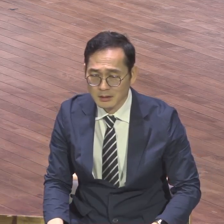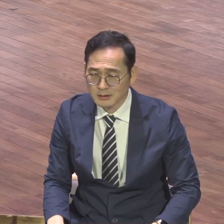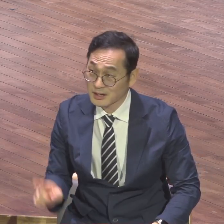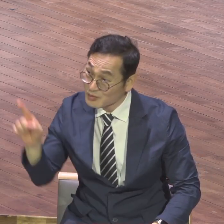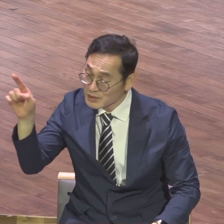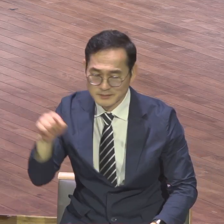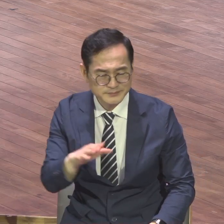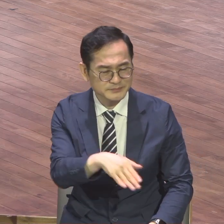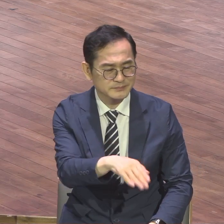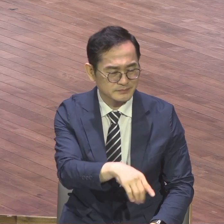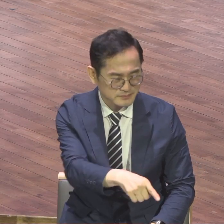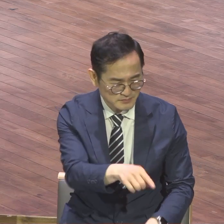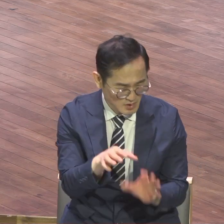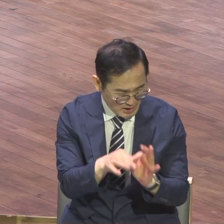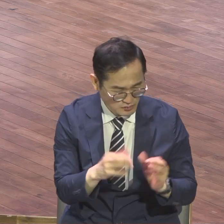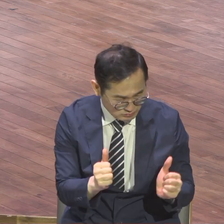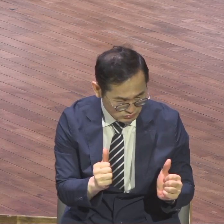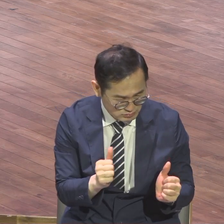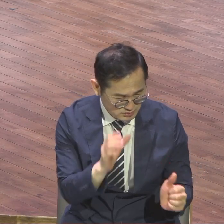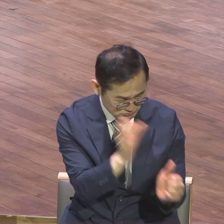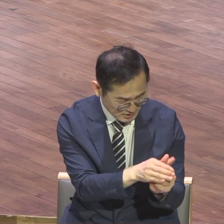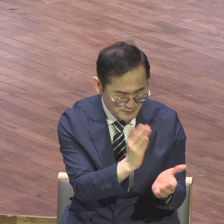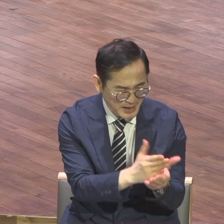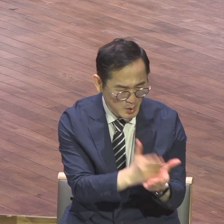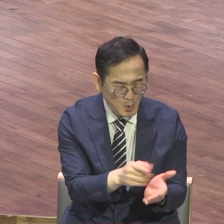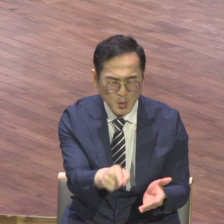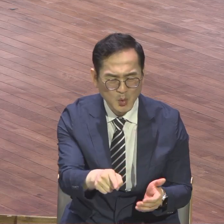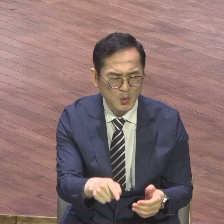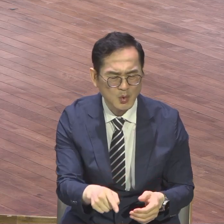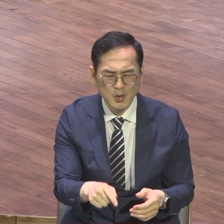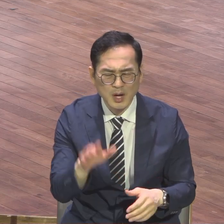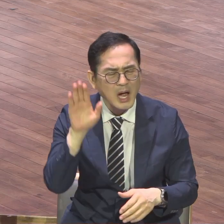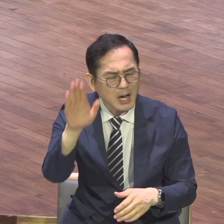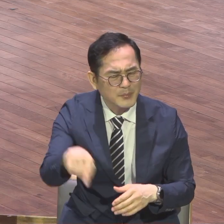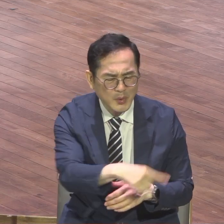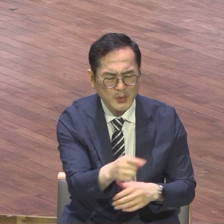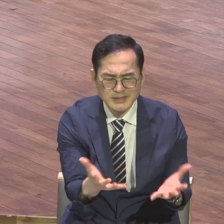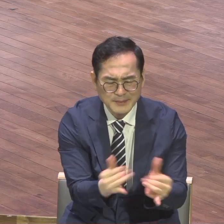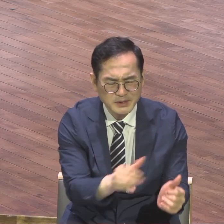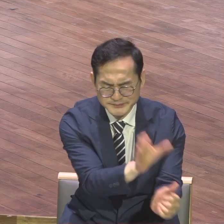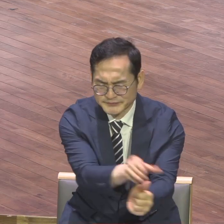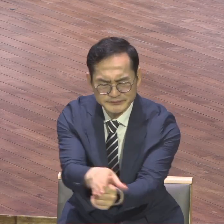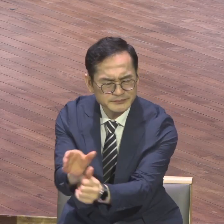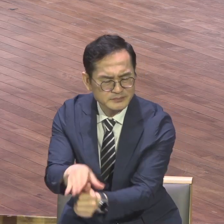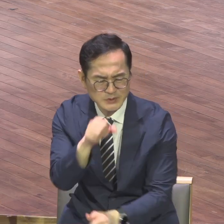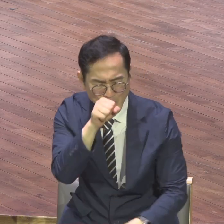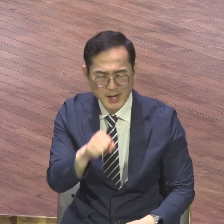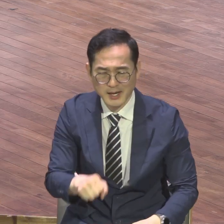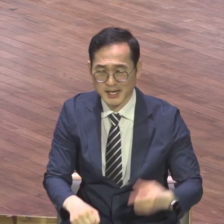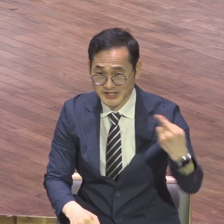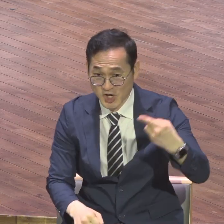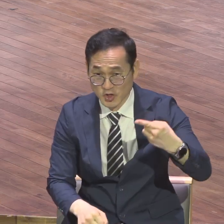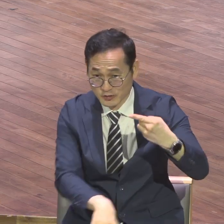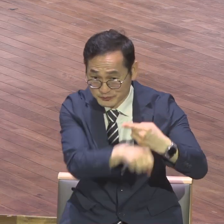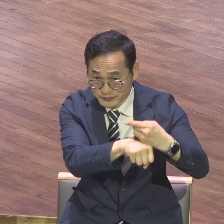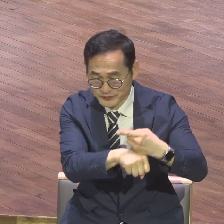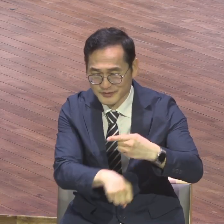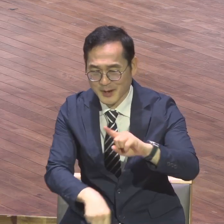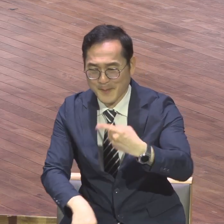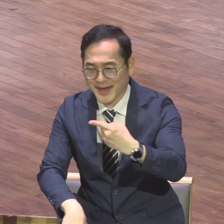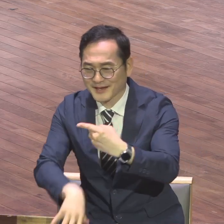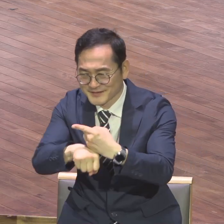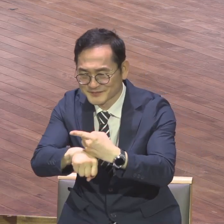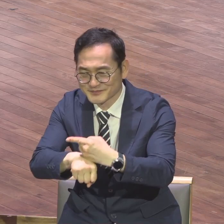죽어. 일꾼 세워. 천부장, 백부장, 50부장, 10부장 이렇게 세우잖아요. 이렇게 세우라 그러니까 아